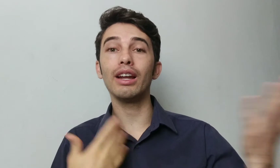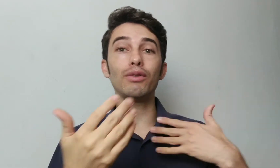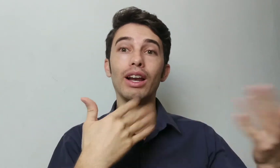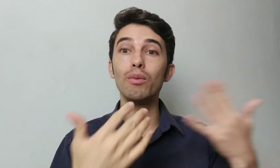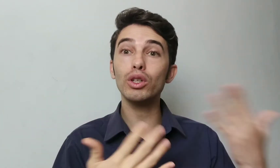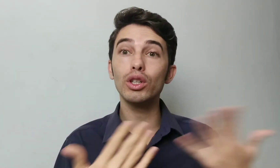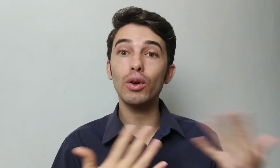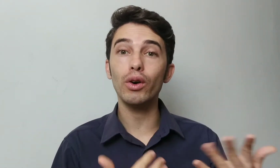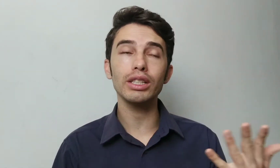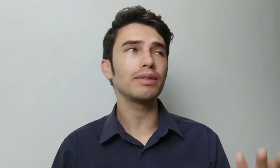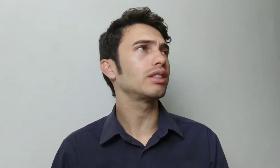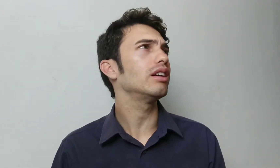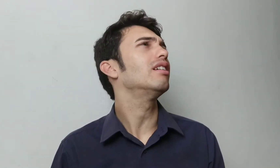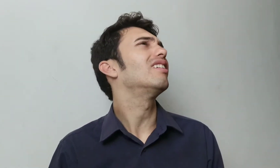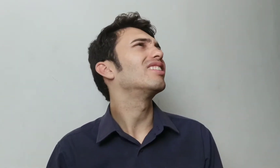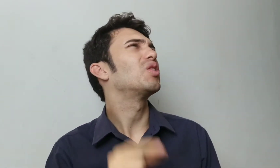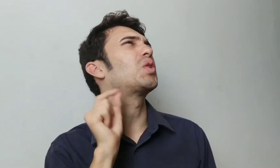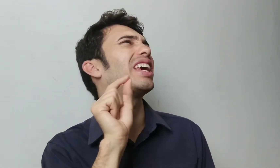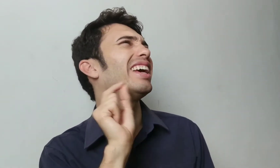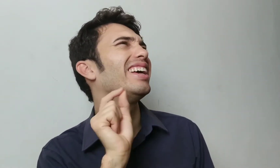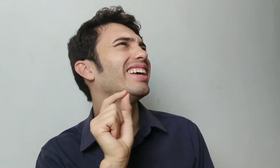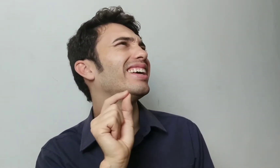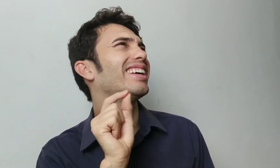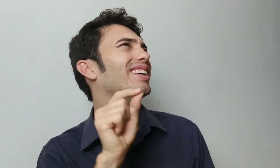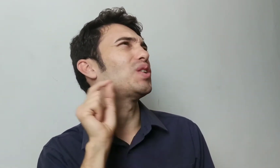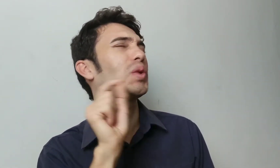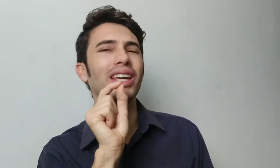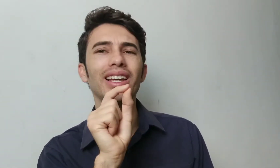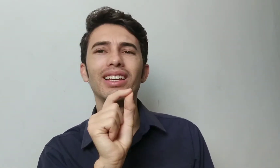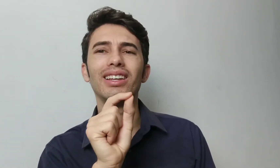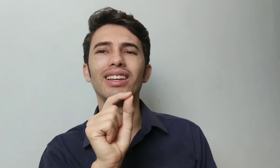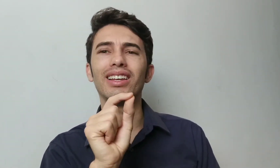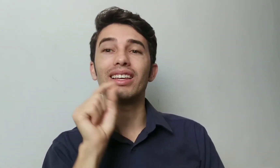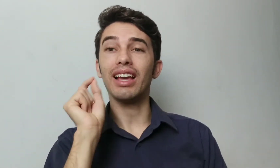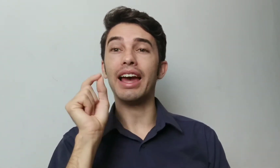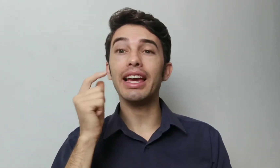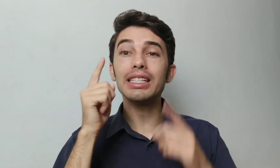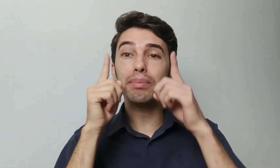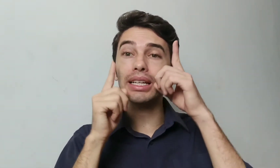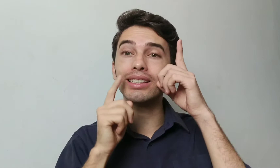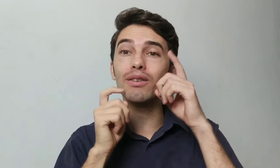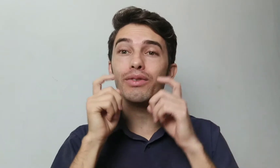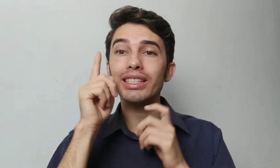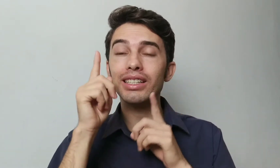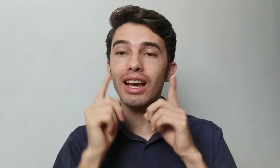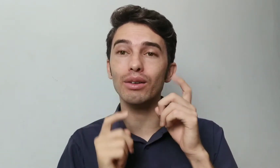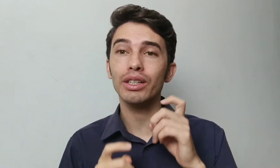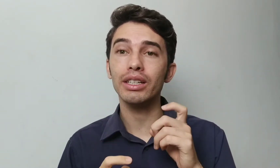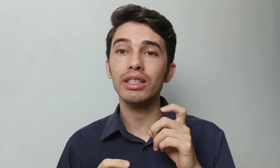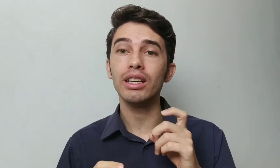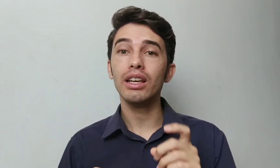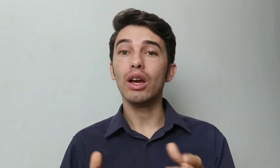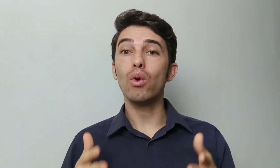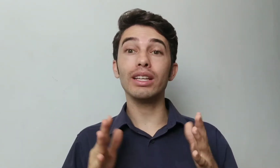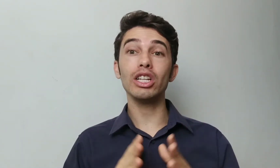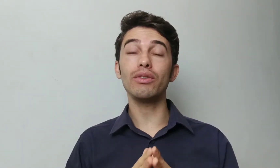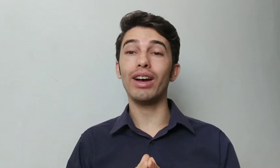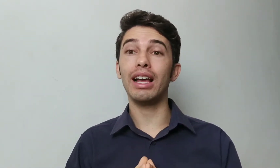falar um monte de coisa, você... O quê? O quê? Aí a expressão facial, gente. Quando a gente fala